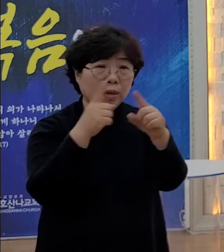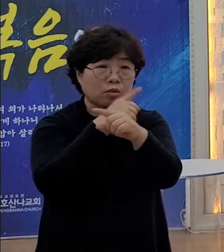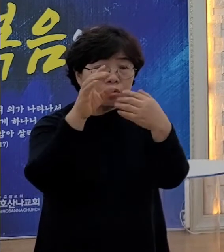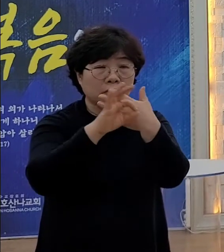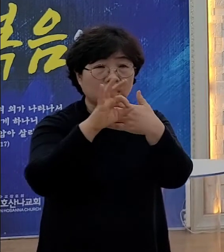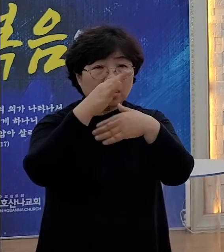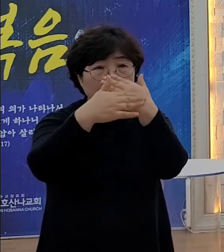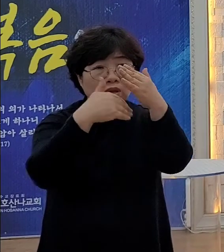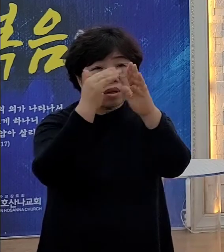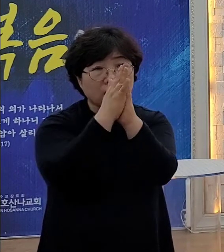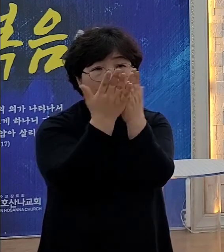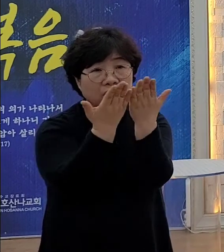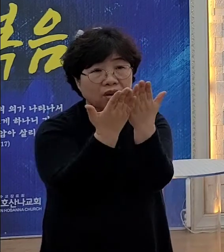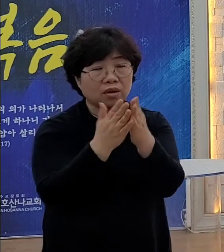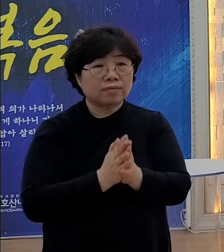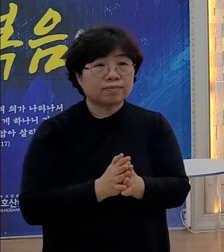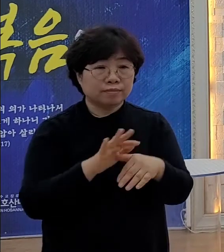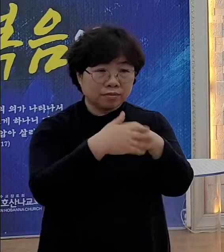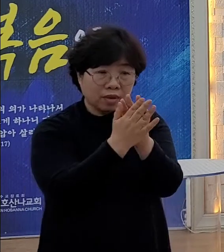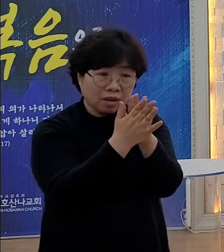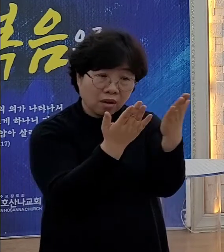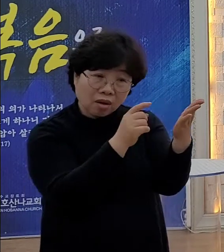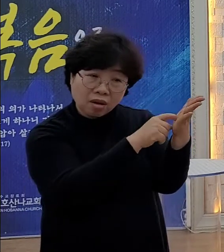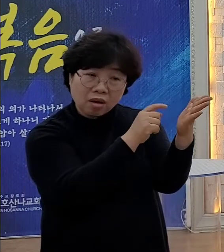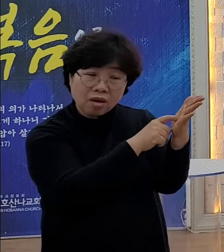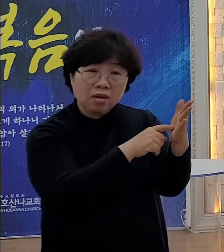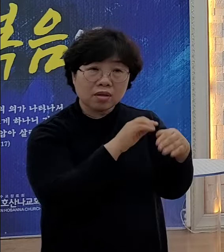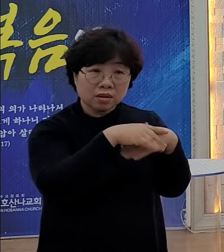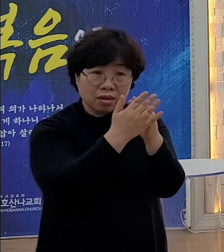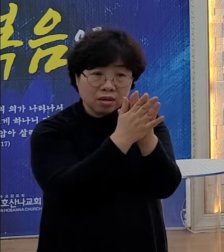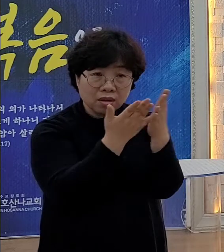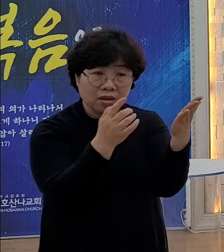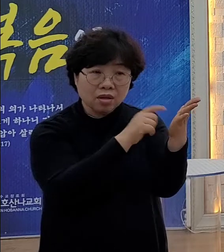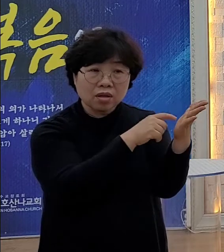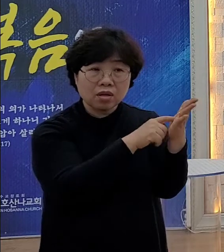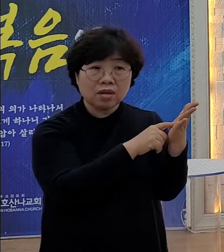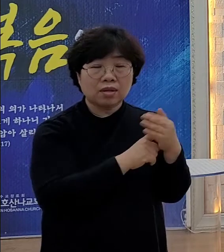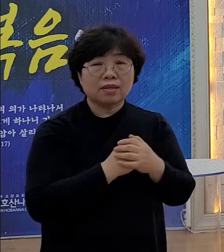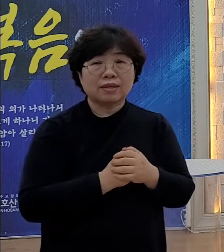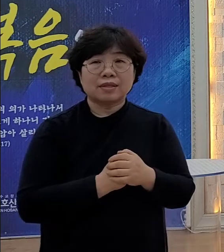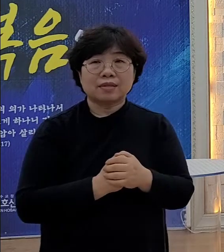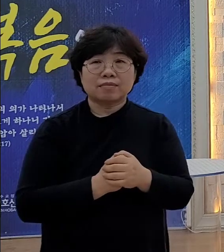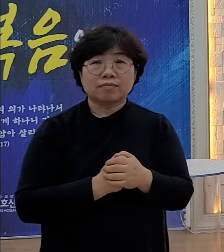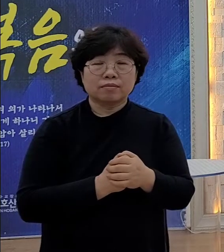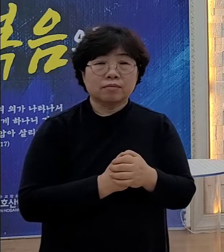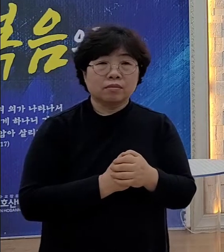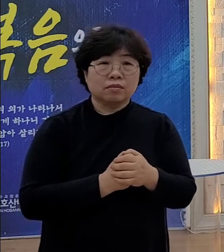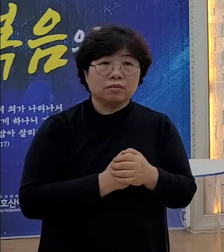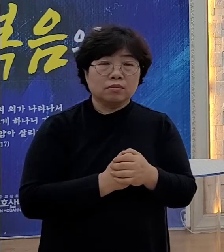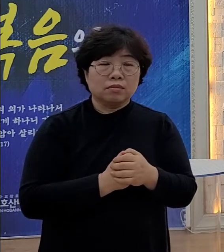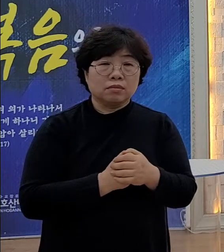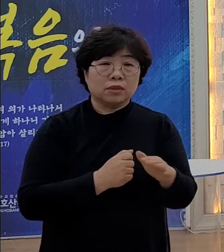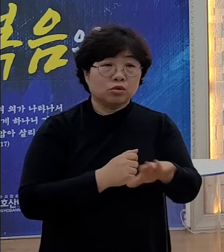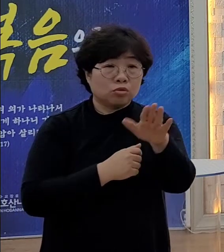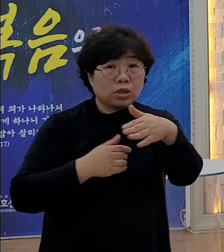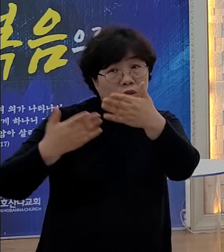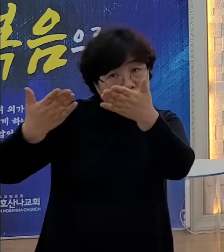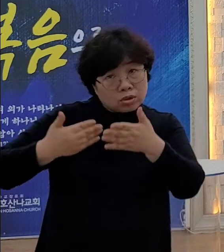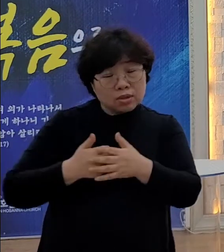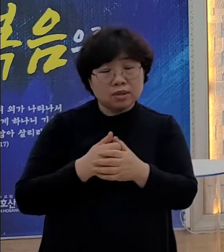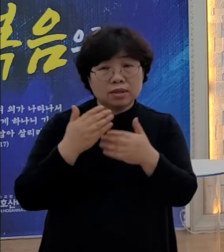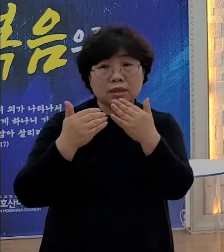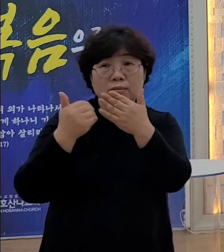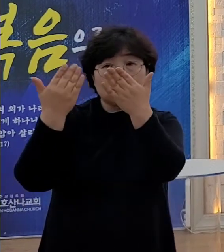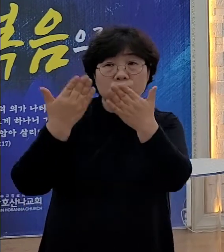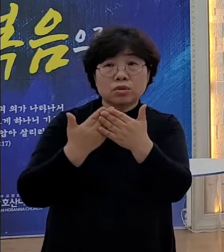그럽니다. 다른 말로 제가 요즘 자주 쓰는 말, 수요 성경 공부에 쓰는 말, 매뉴얼이다. 이렇게 설명합니다. 이게